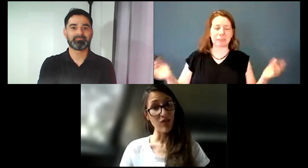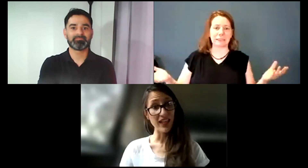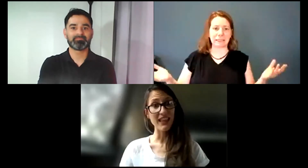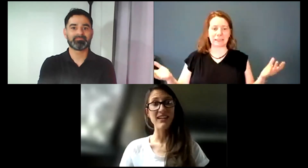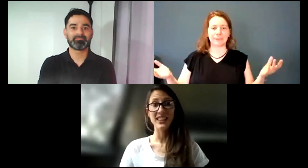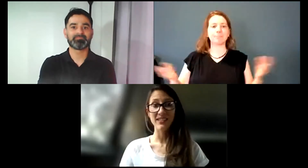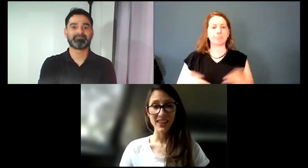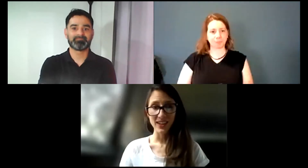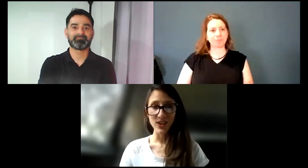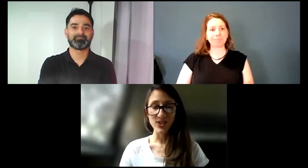oferta 2022.